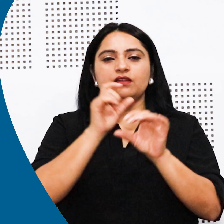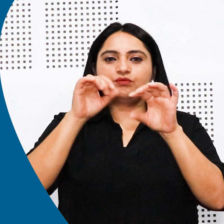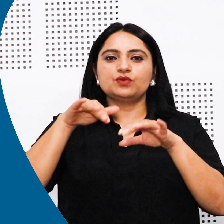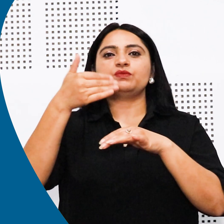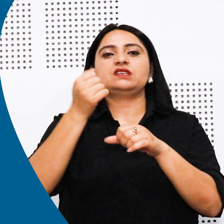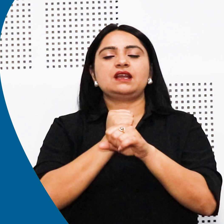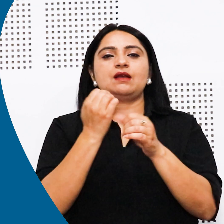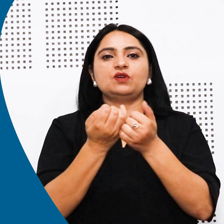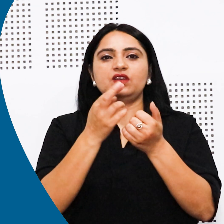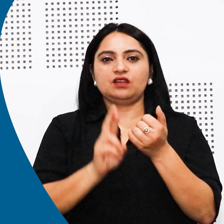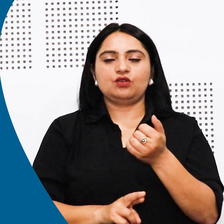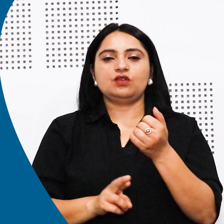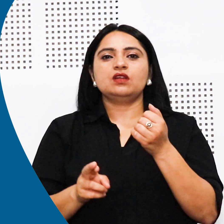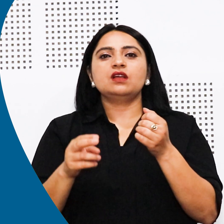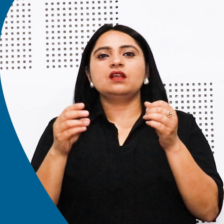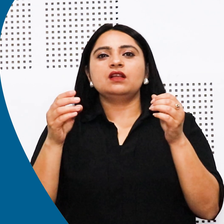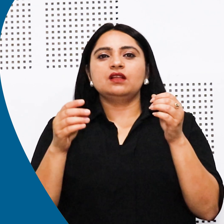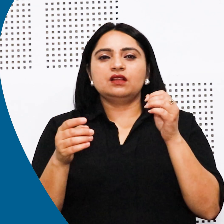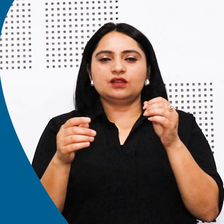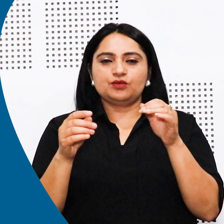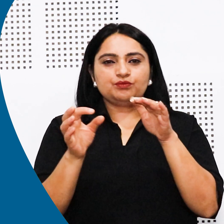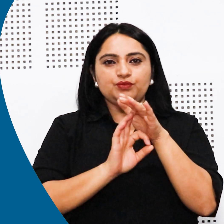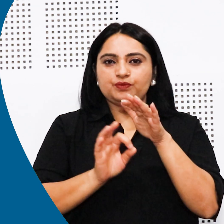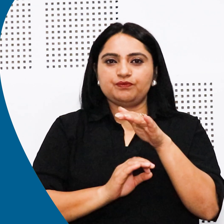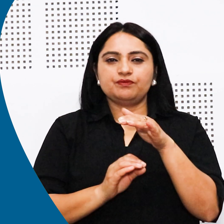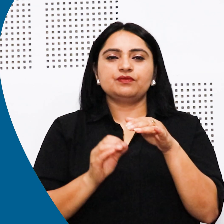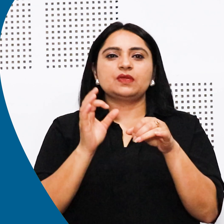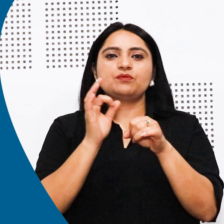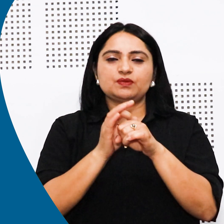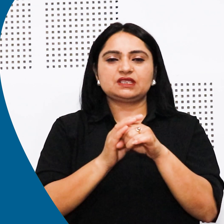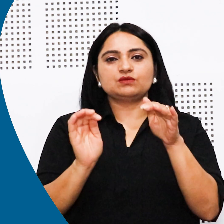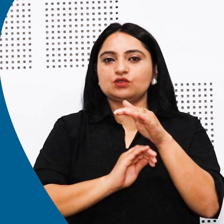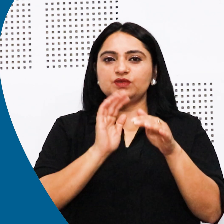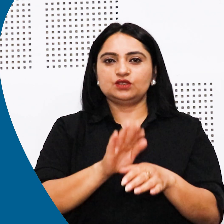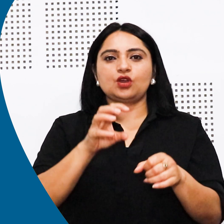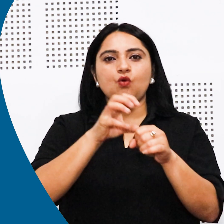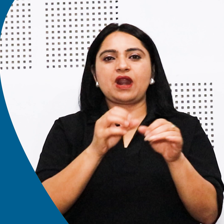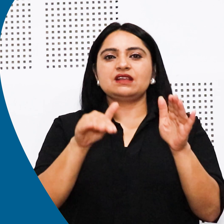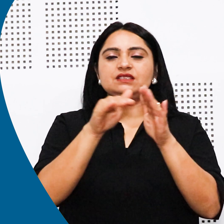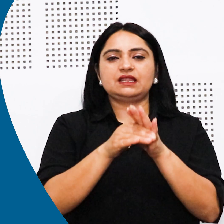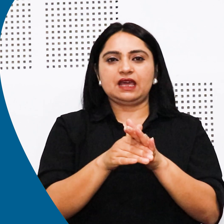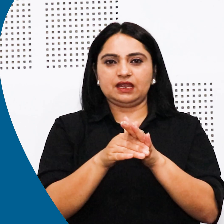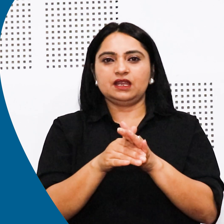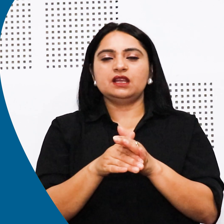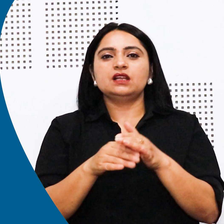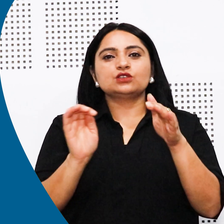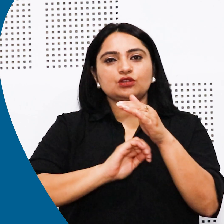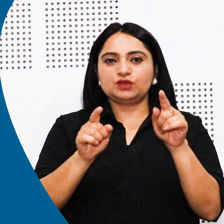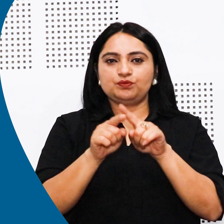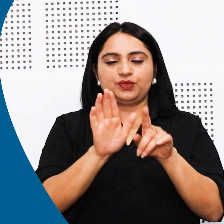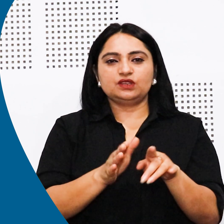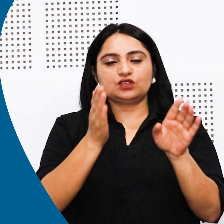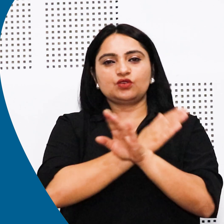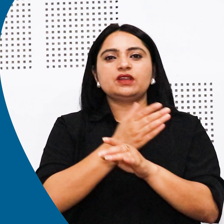गरी पालिकामा नगर विपद व्यवस्थापन समिति छ भने वडा स्तरीय विपद व्यवस्थापन समिति पनि छन्। गएको आर्थिक वर्षमा